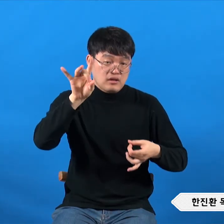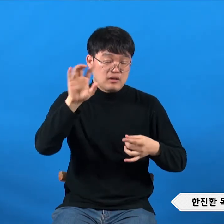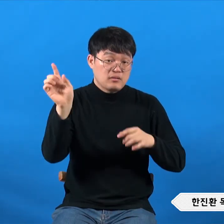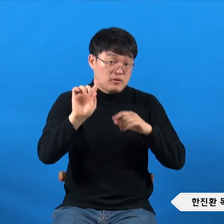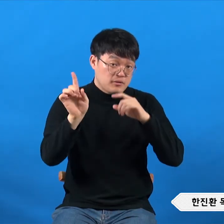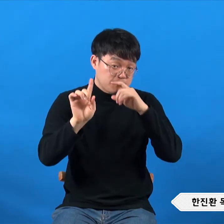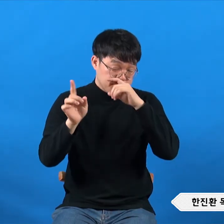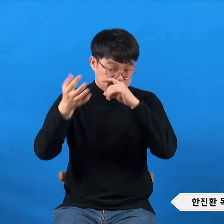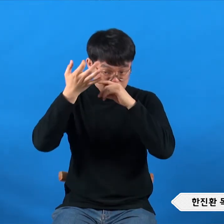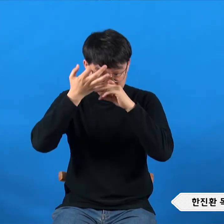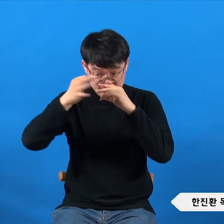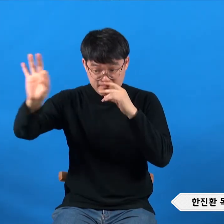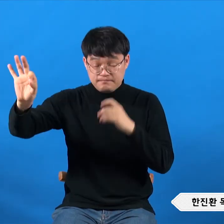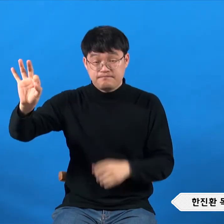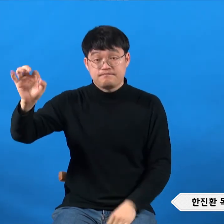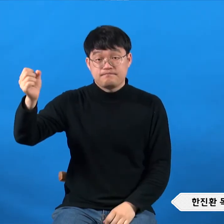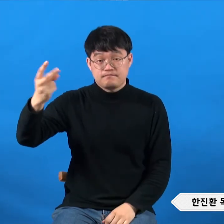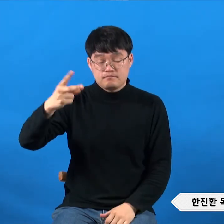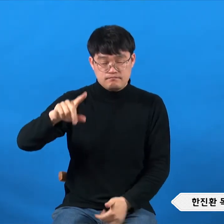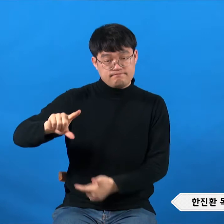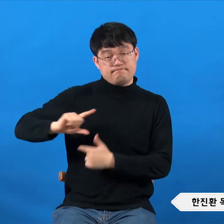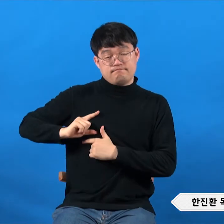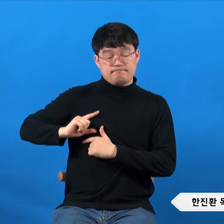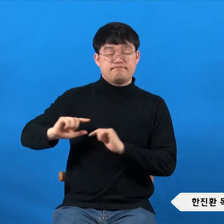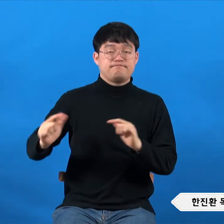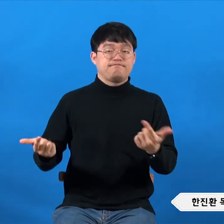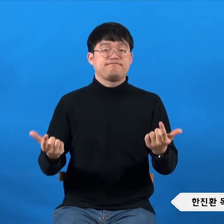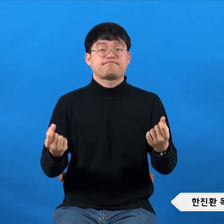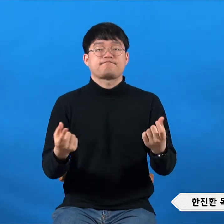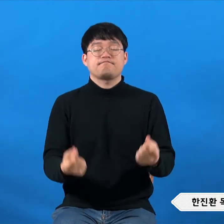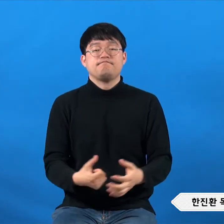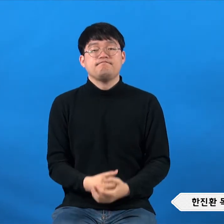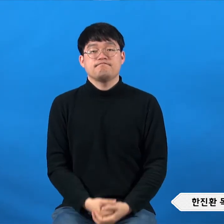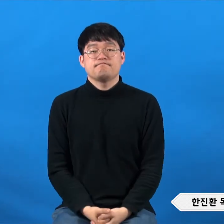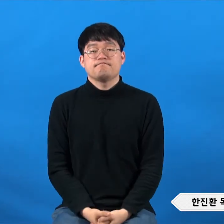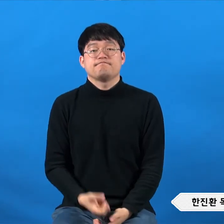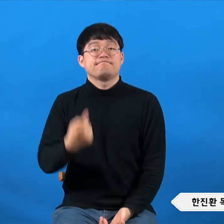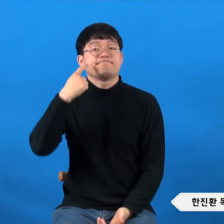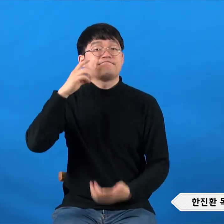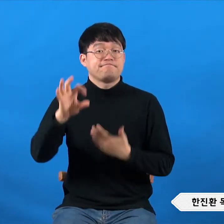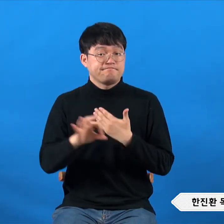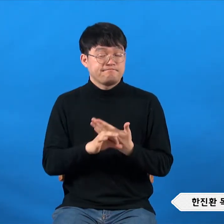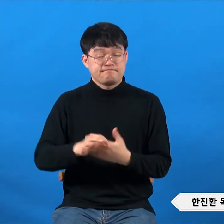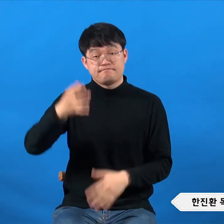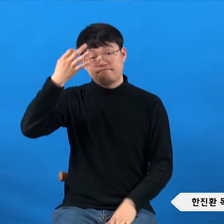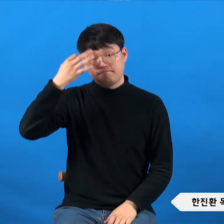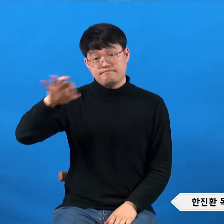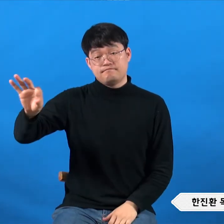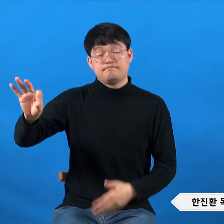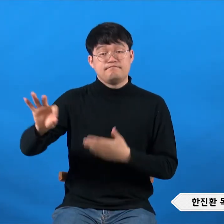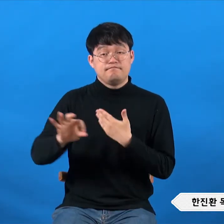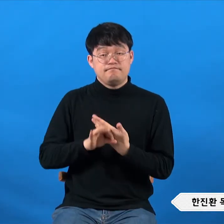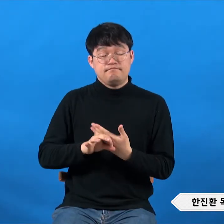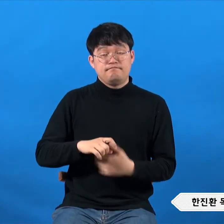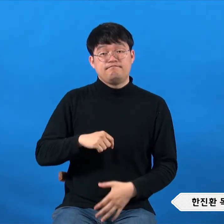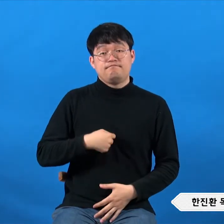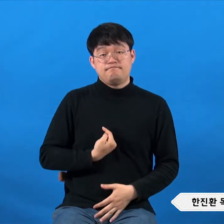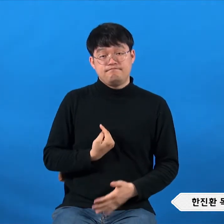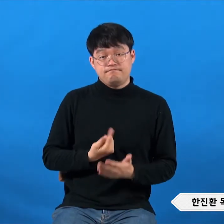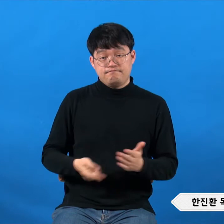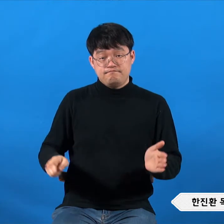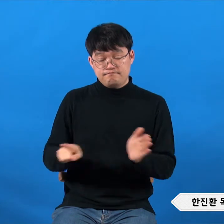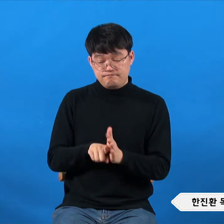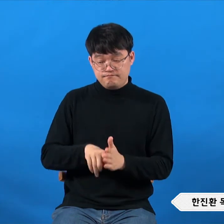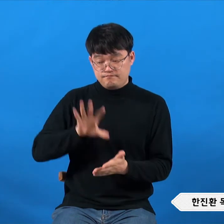인정이나 또 명예는 아니었을 것 같습니다. 만약에 인정이었다면